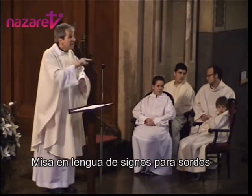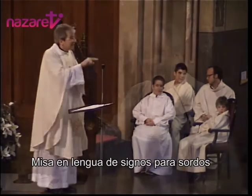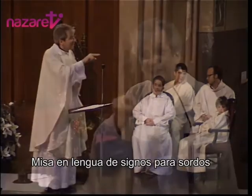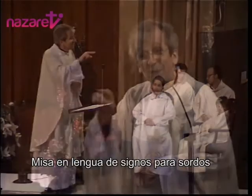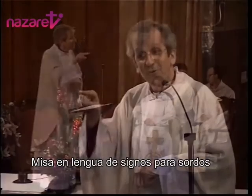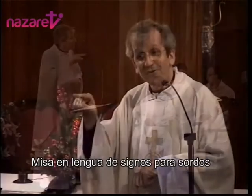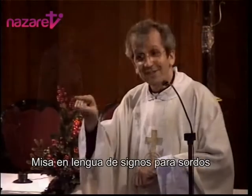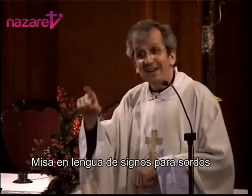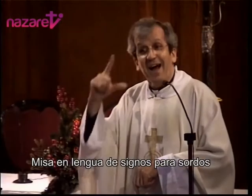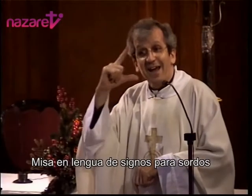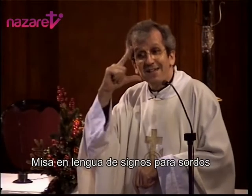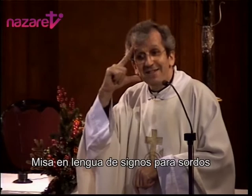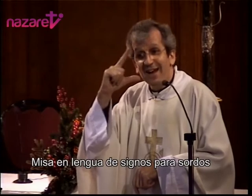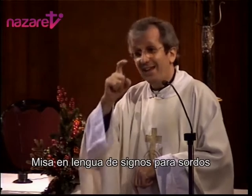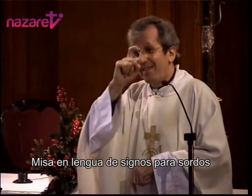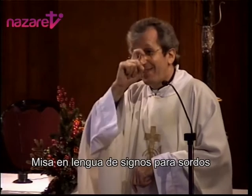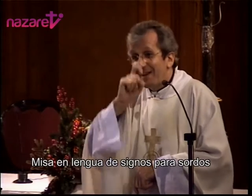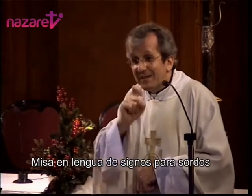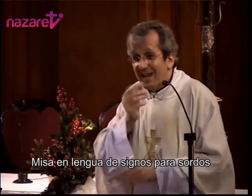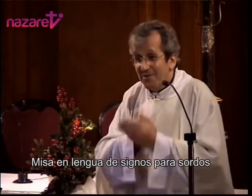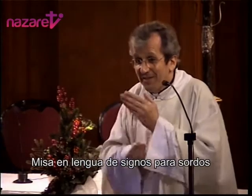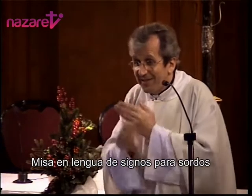Cada uno, hay el día de aniversario